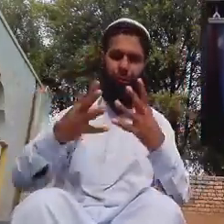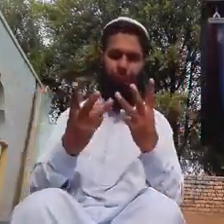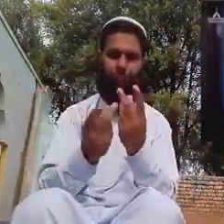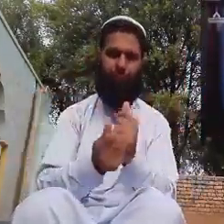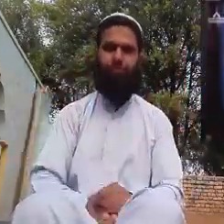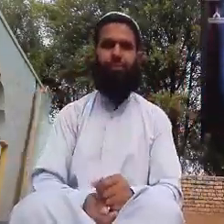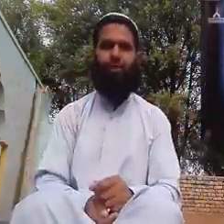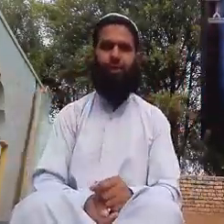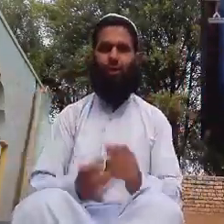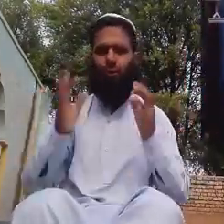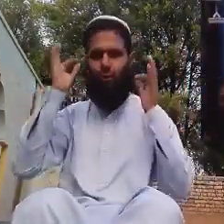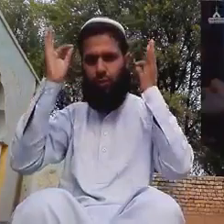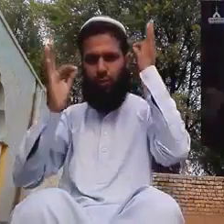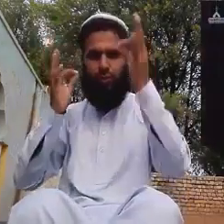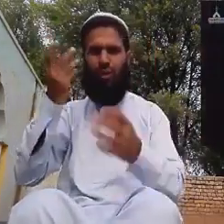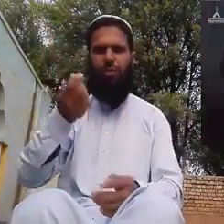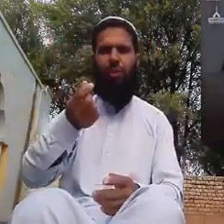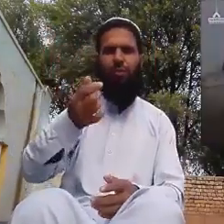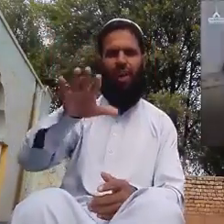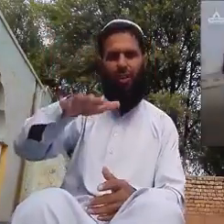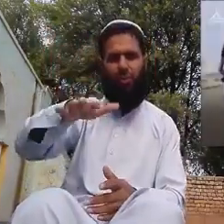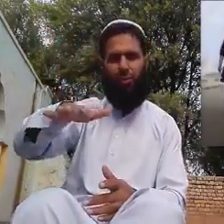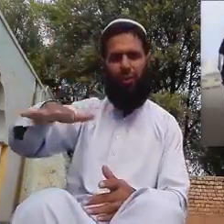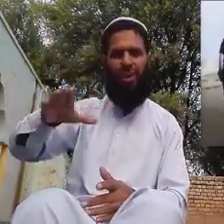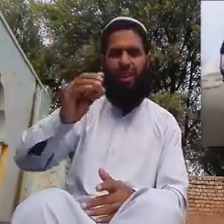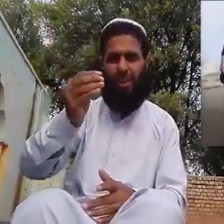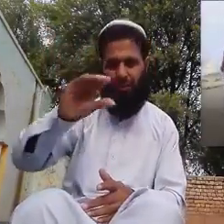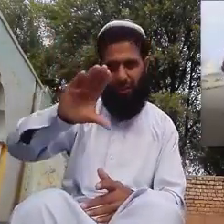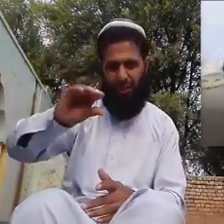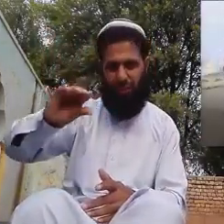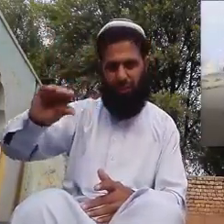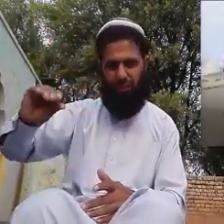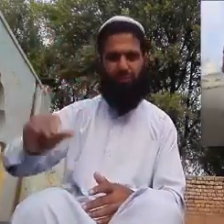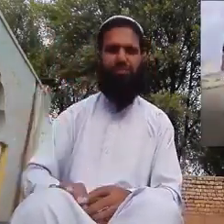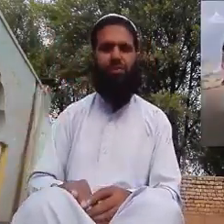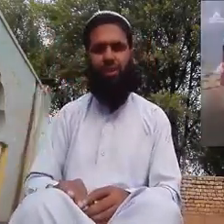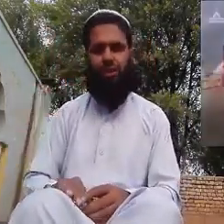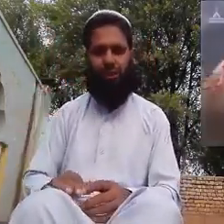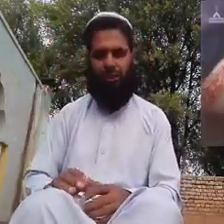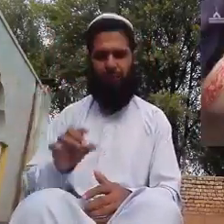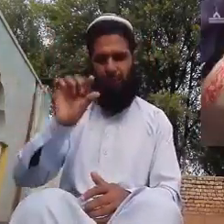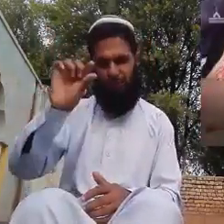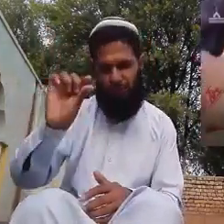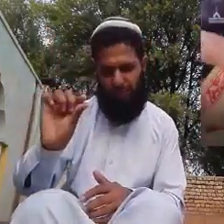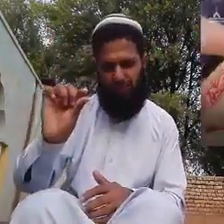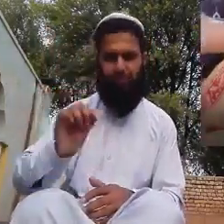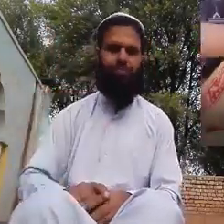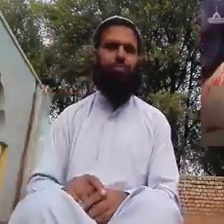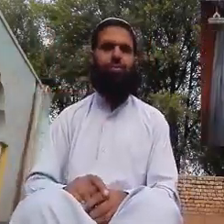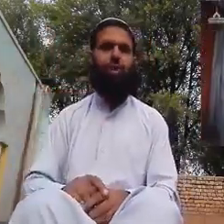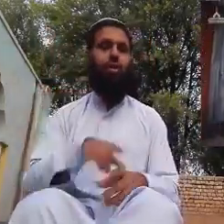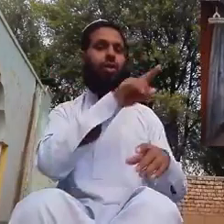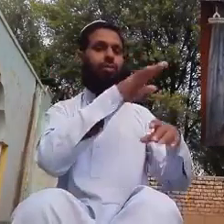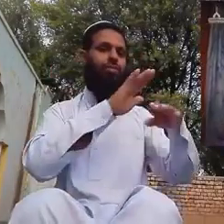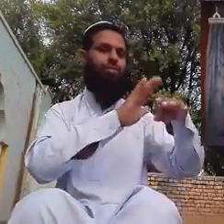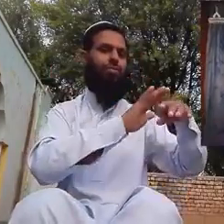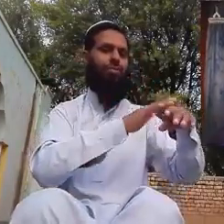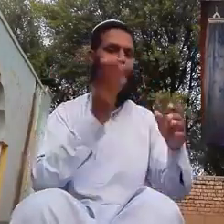50 रुपए उसे दे दिए और अपनी थैली को लकड़ी के बुरादे और मिट्टी से भर लिया। घर पहुंचकर